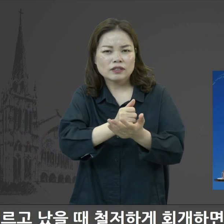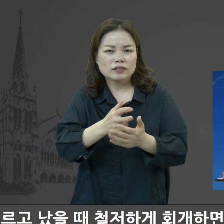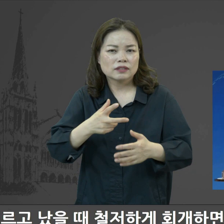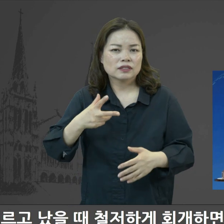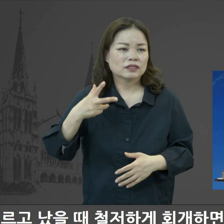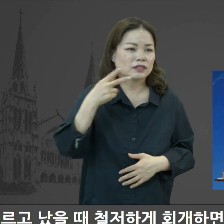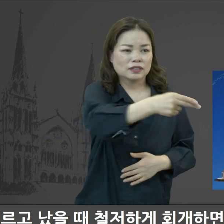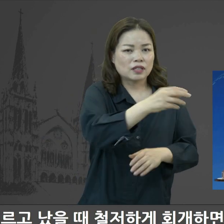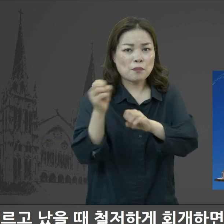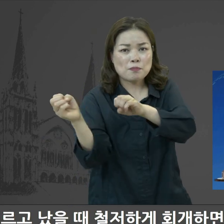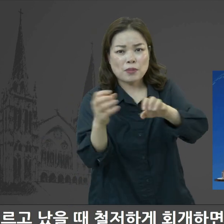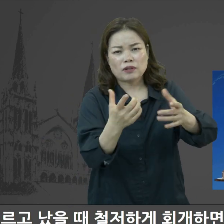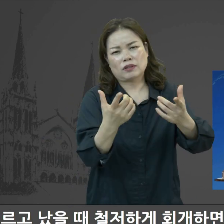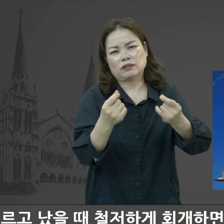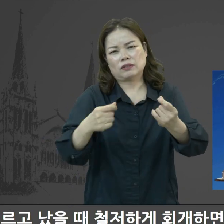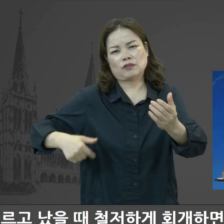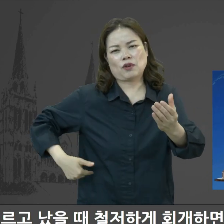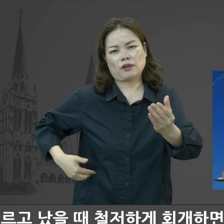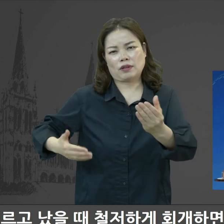그렇게 하셔야 돼요.